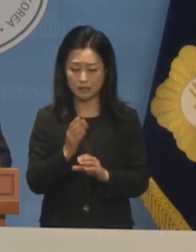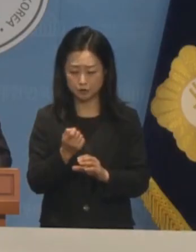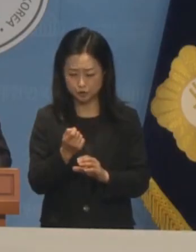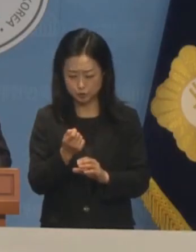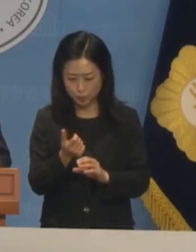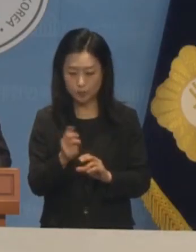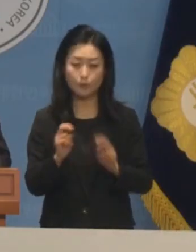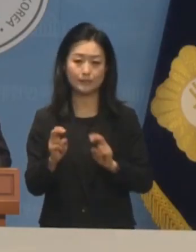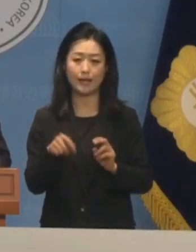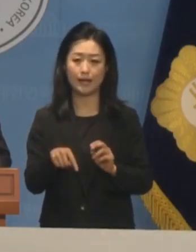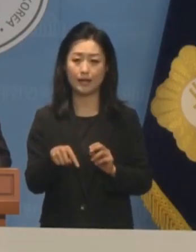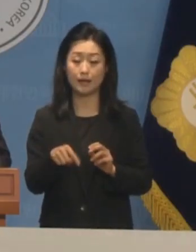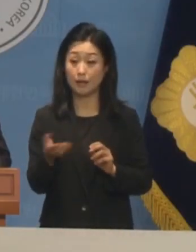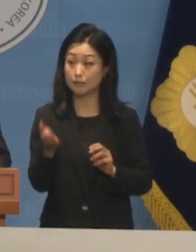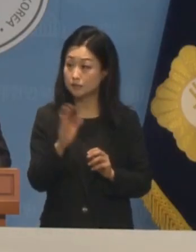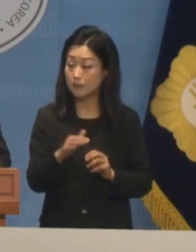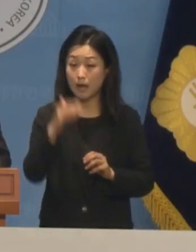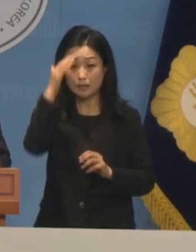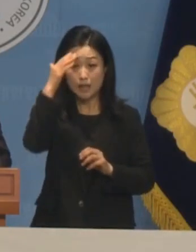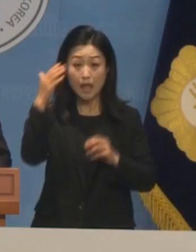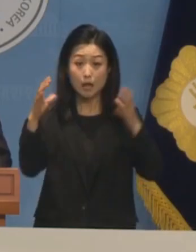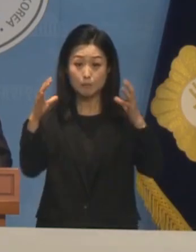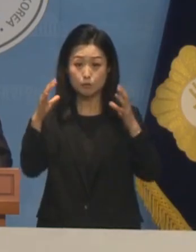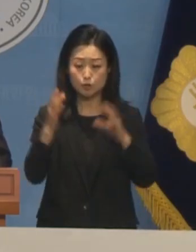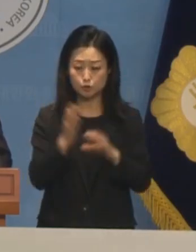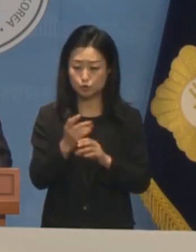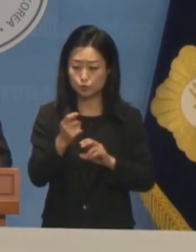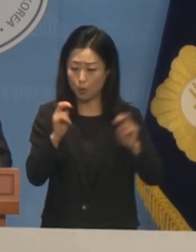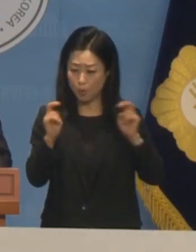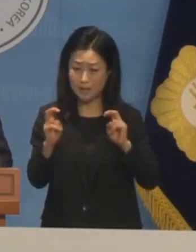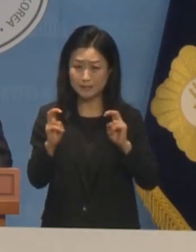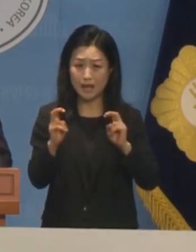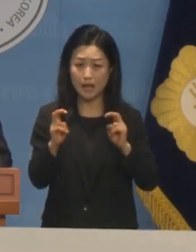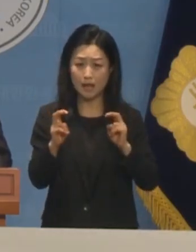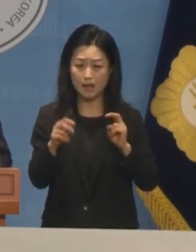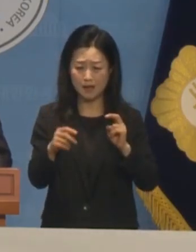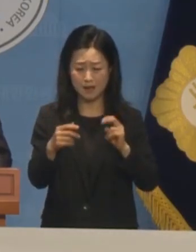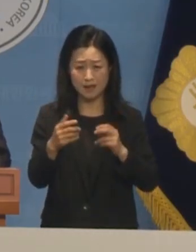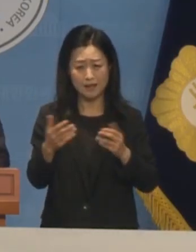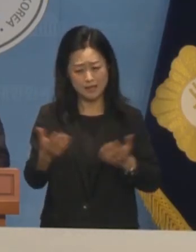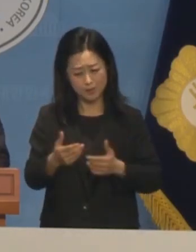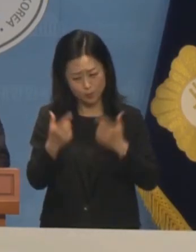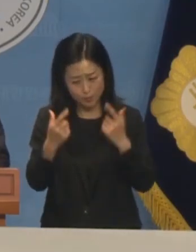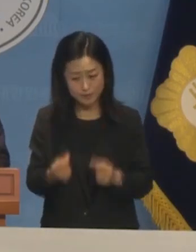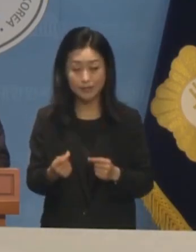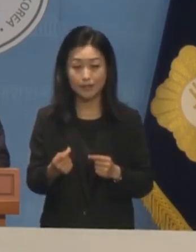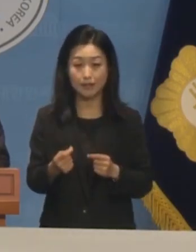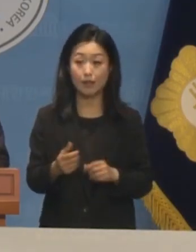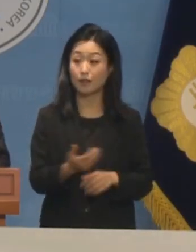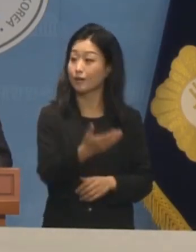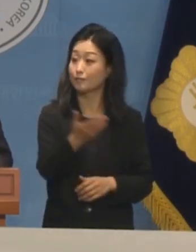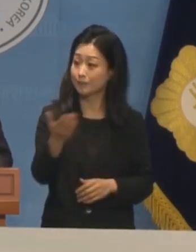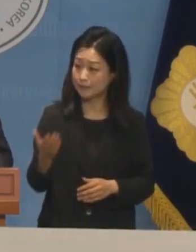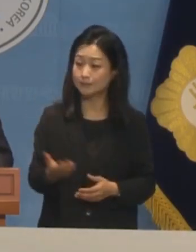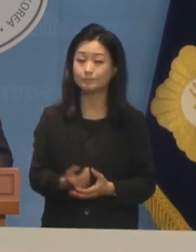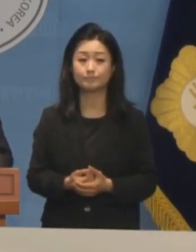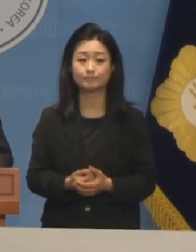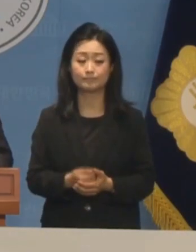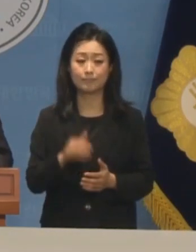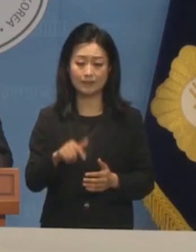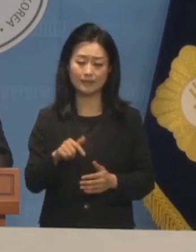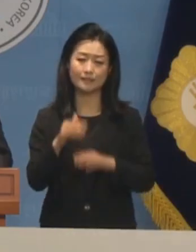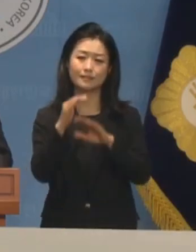하지만 대한민국 중소기업이 겪고 있는 현실을 대변하고 있습니다. 함께 하시는 기자님들께서는